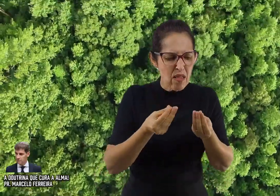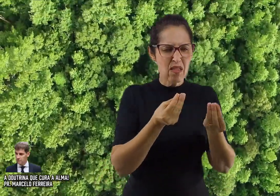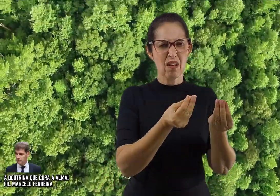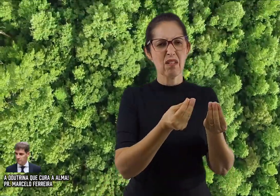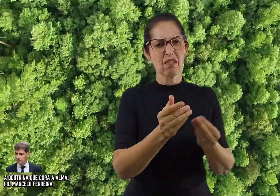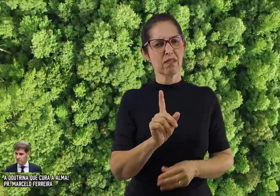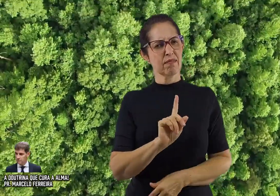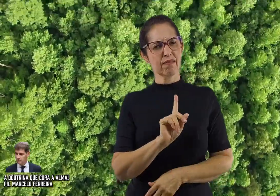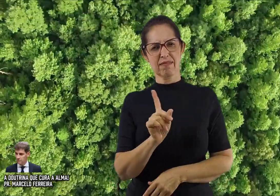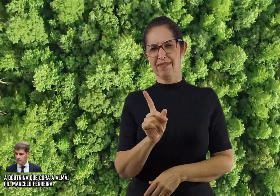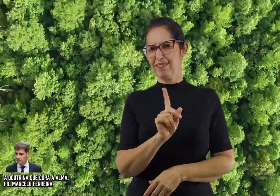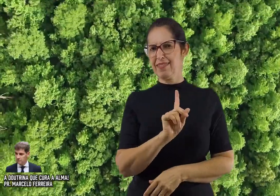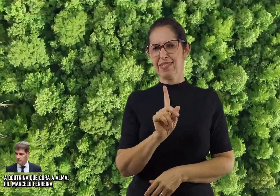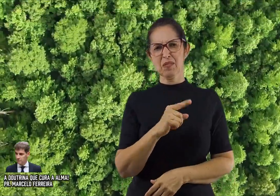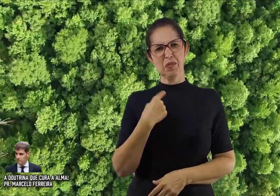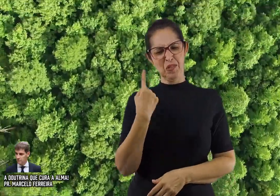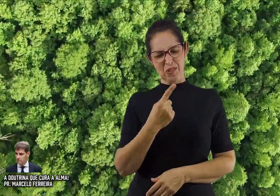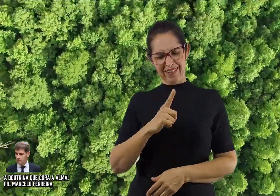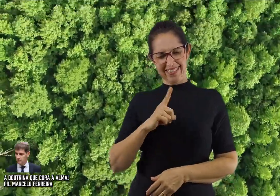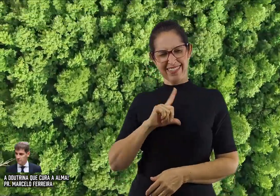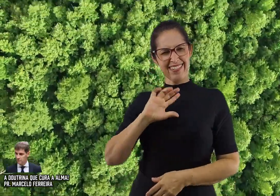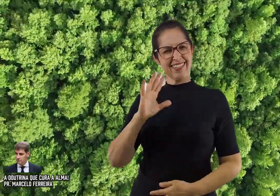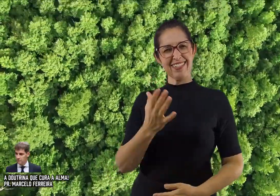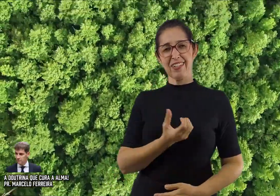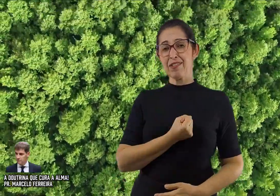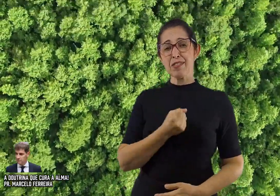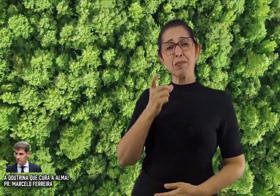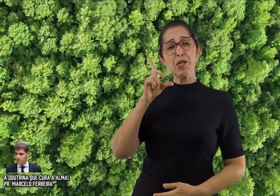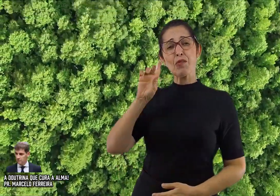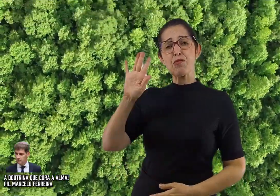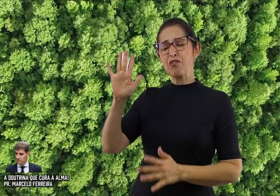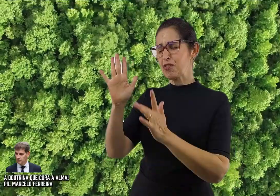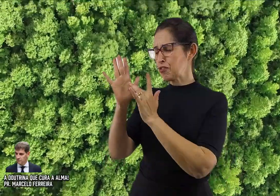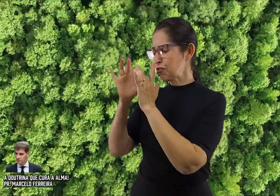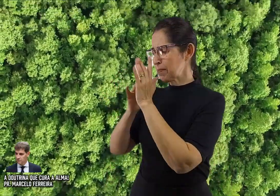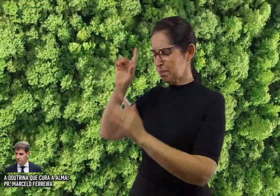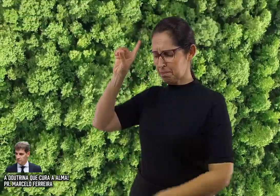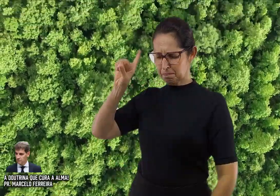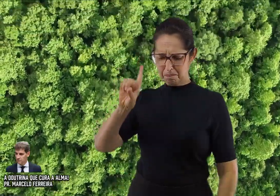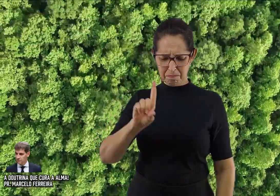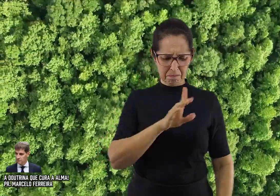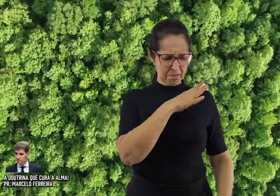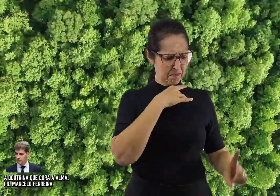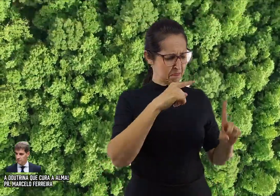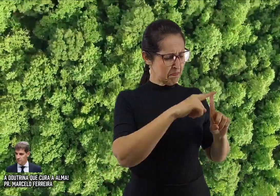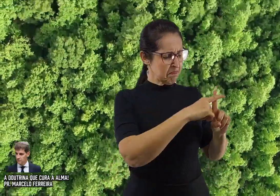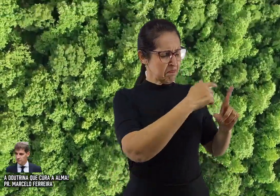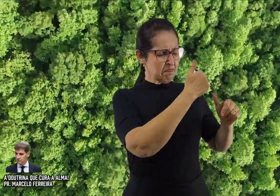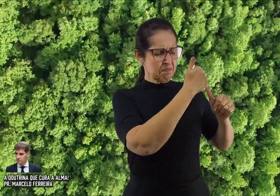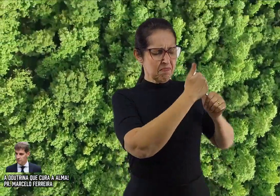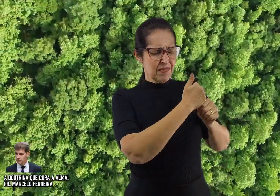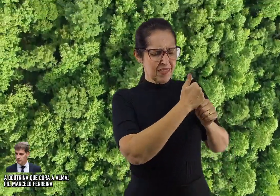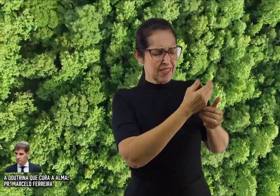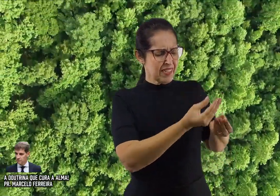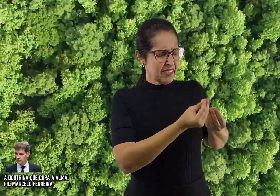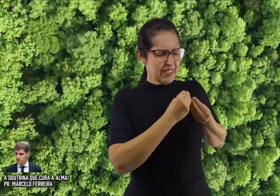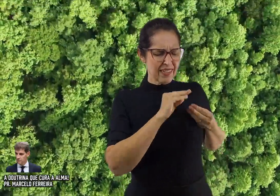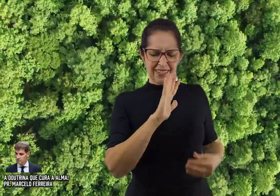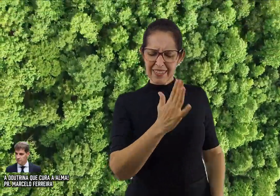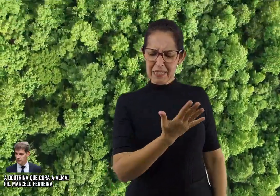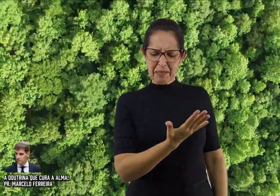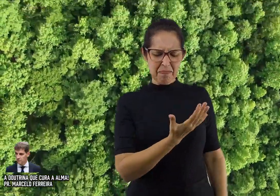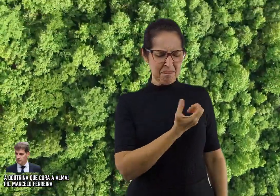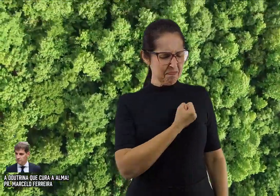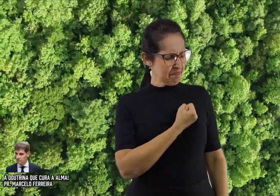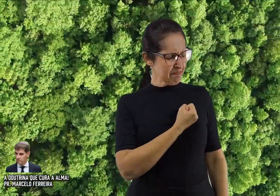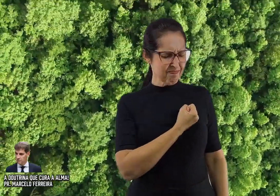somos salvos porque um dia Ele tomou o meu lugar. Eu sou salvo porque Jesus deu a vida